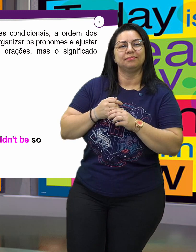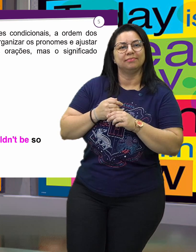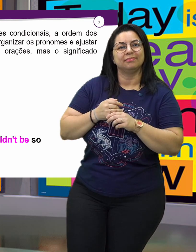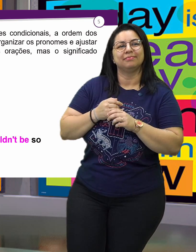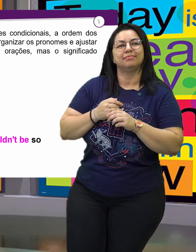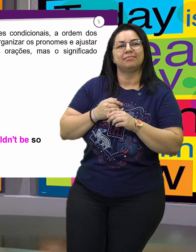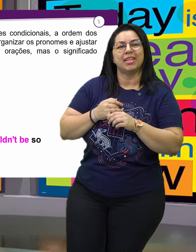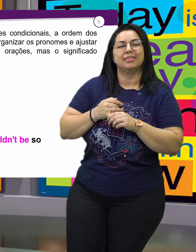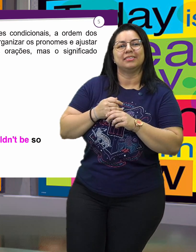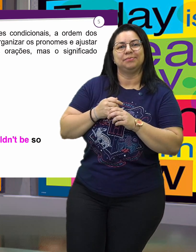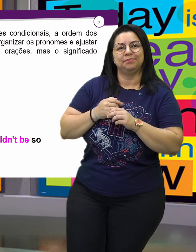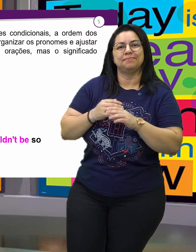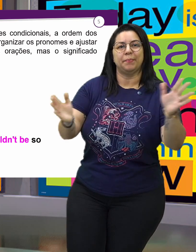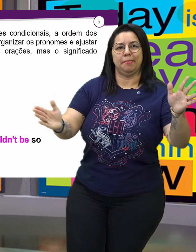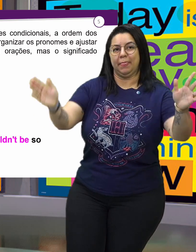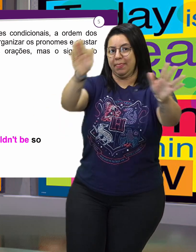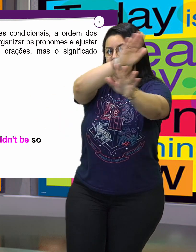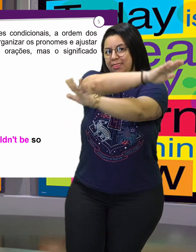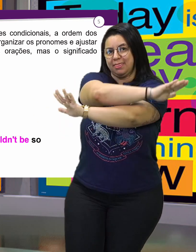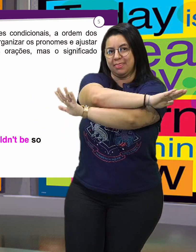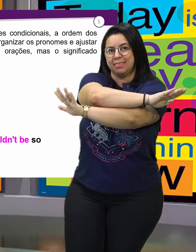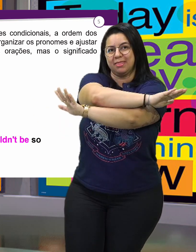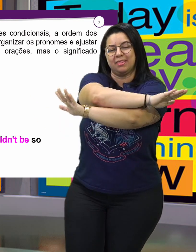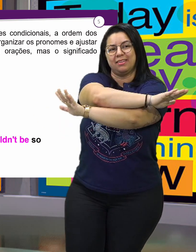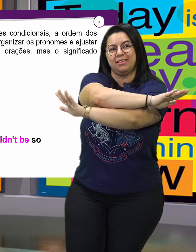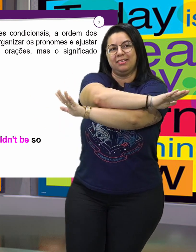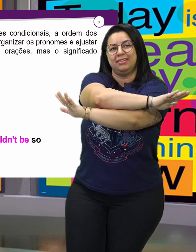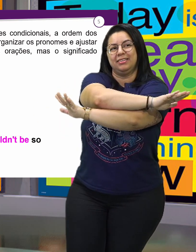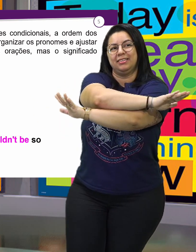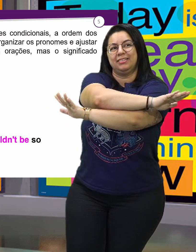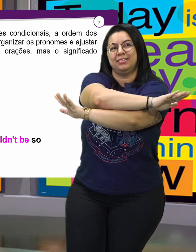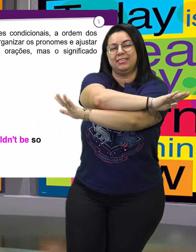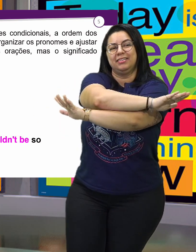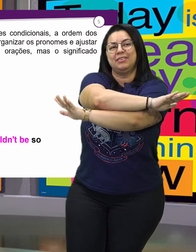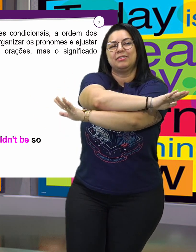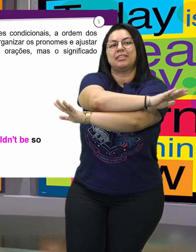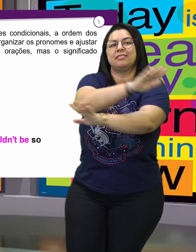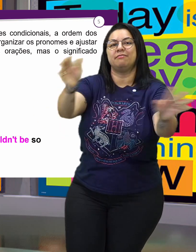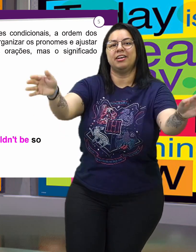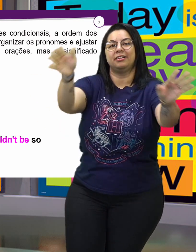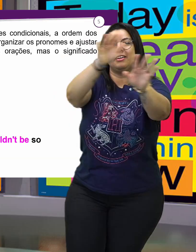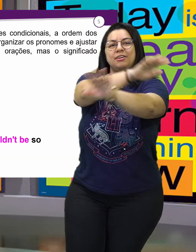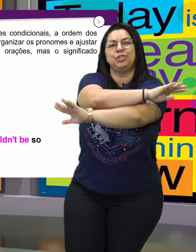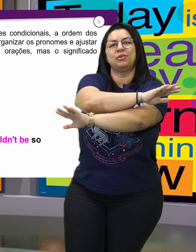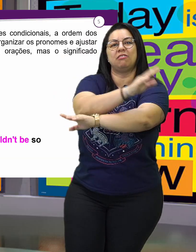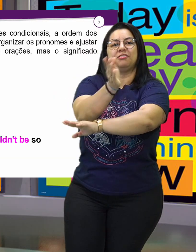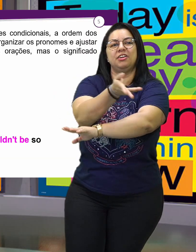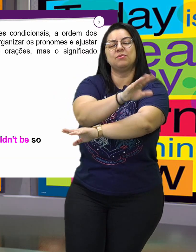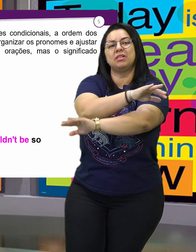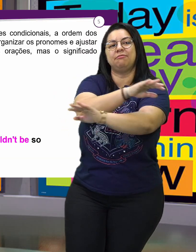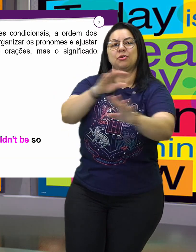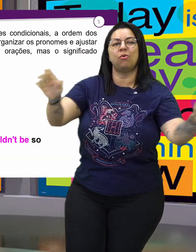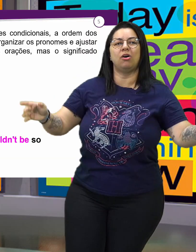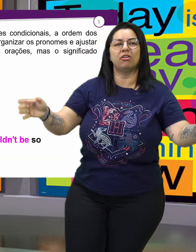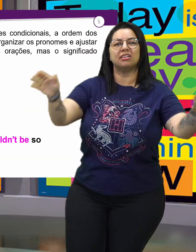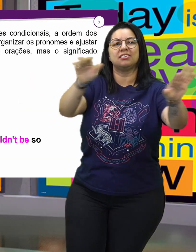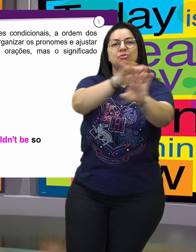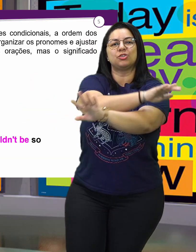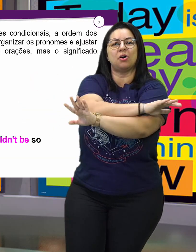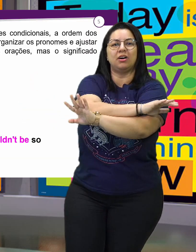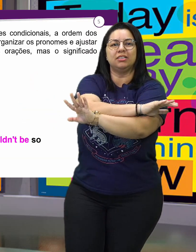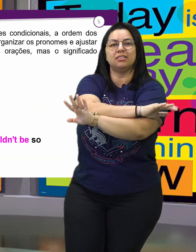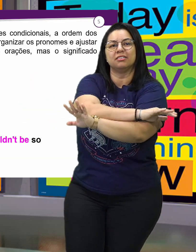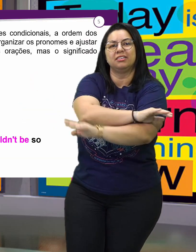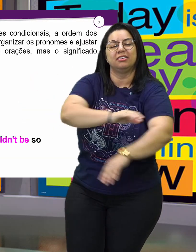bem? Já aqui, mesma frase, you would get wet if it rained. Tá, ok. Invertido. Inverteu, tirou a vírgula, ficou uma